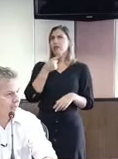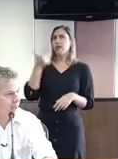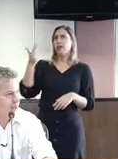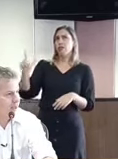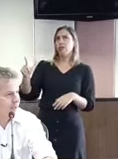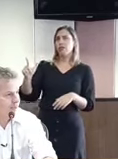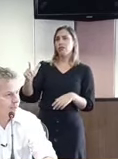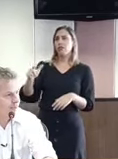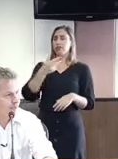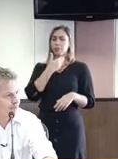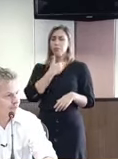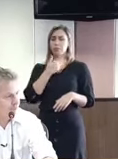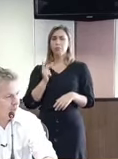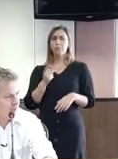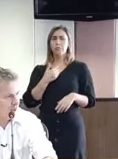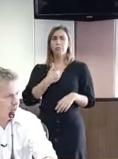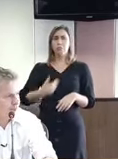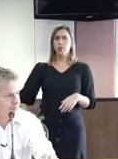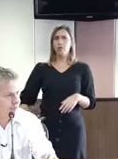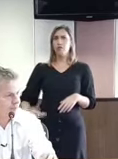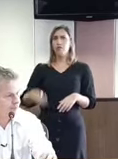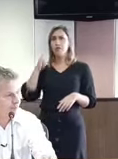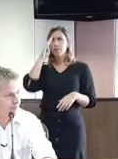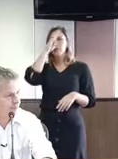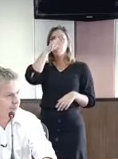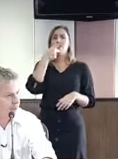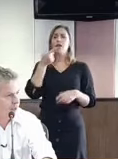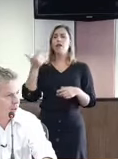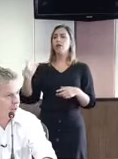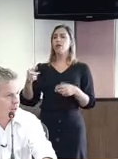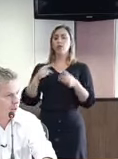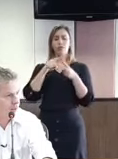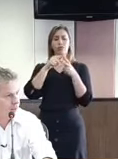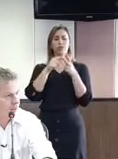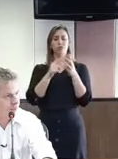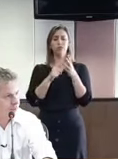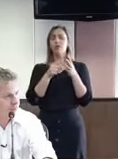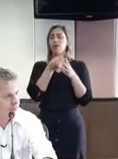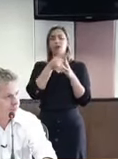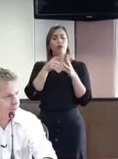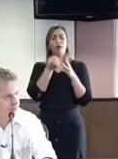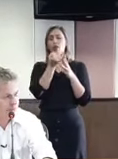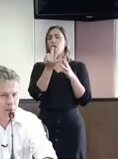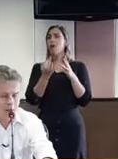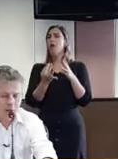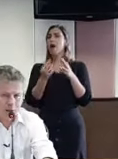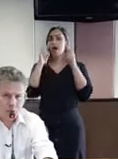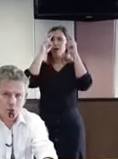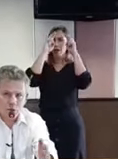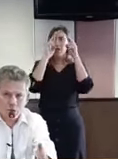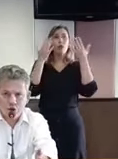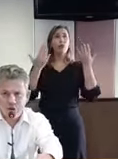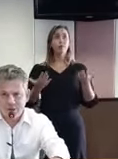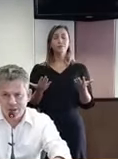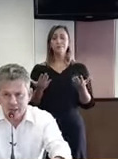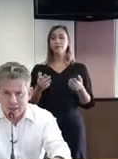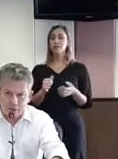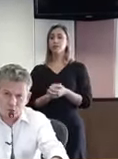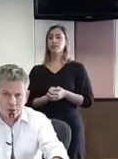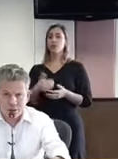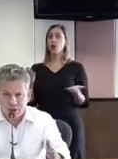esses três entes é todas as recomendações e todas as recomendações estão documentadas e publicadas? Antônio, hoje,